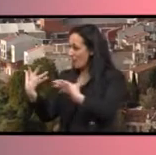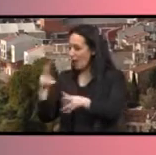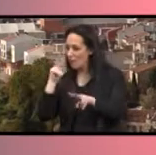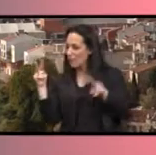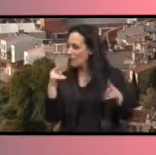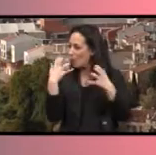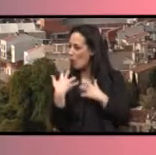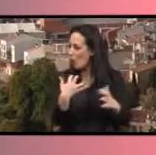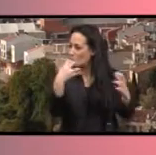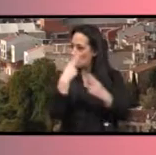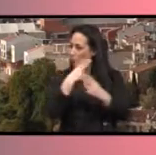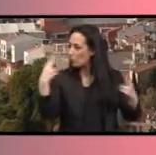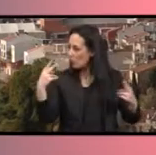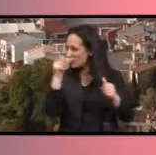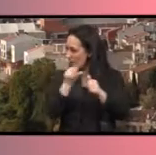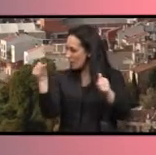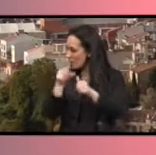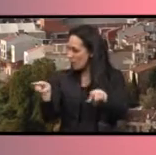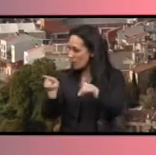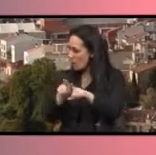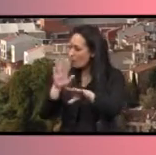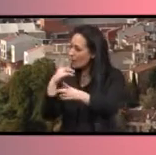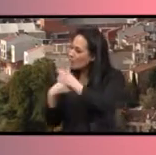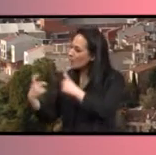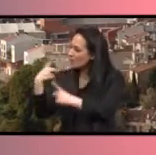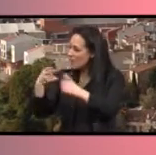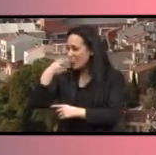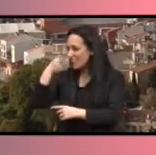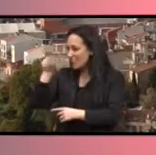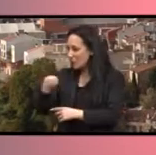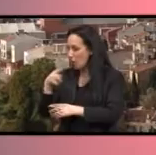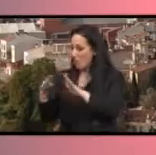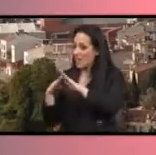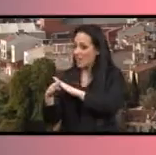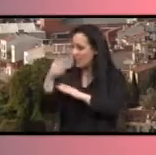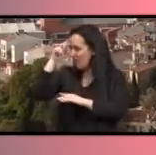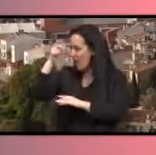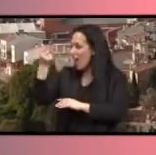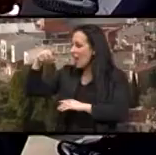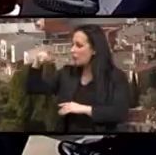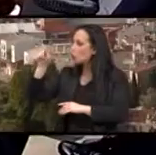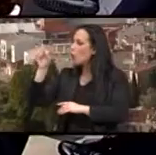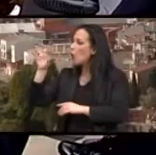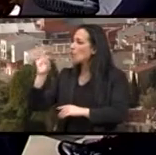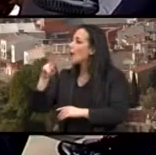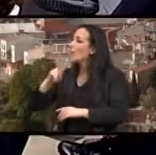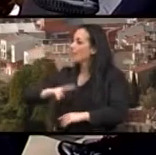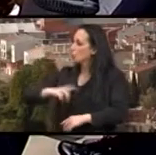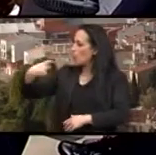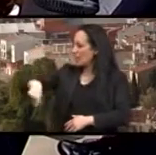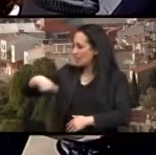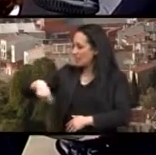setmana, perquè segur que tenen preguntes molt interessants. Anem directament a l'Antònia, perquè m'han dit, Antònia, que ets presidenta, no?, d'un club. Bueno,